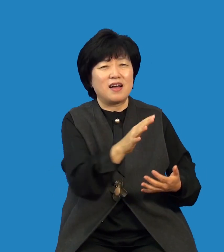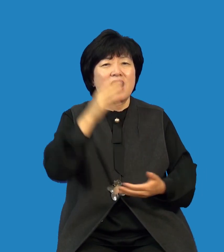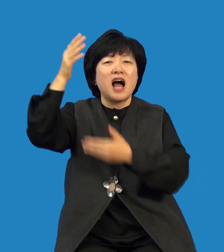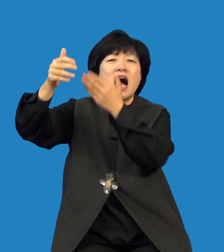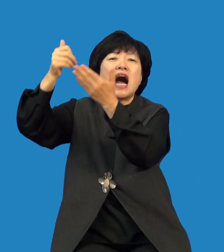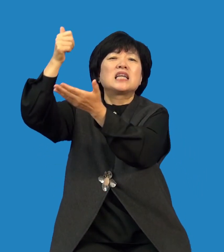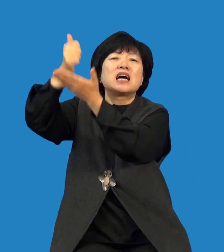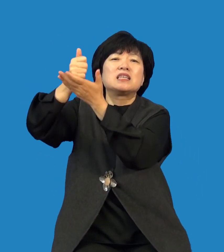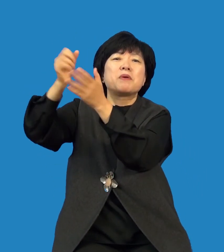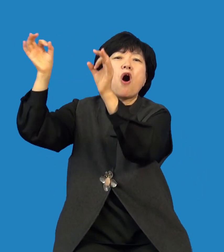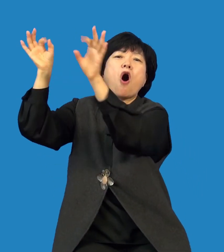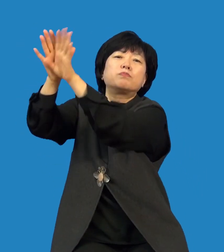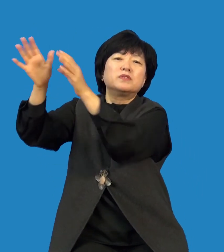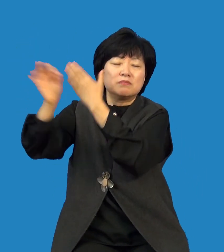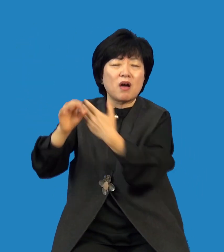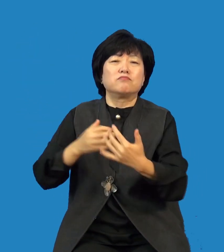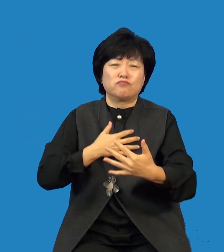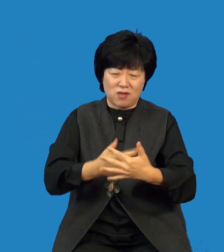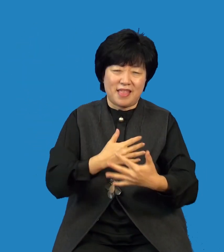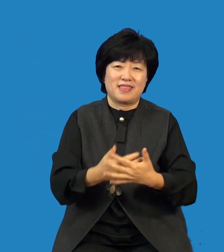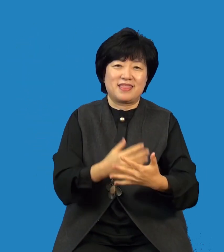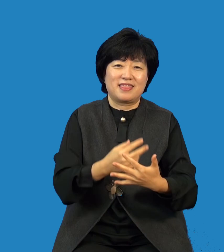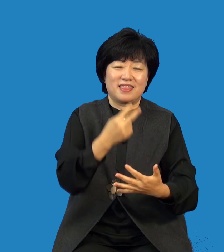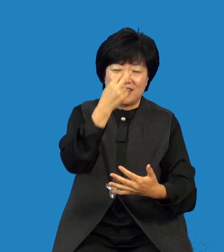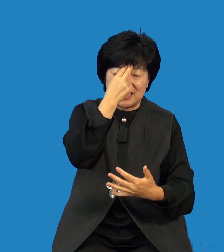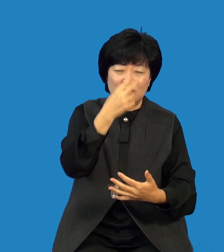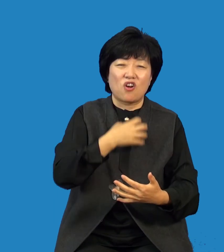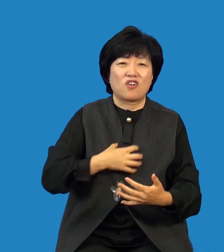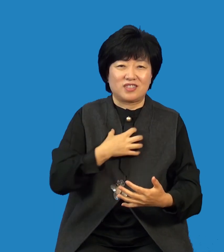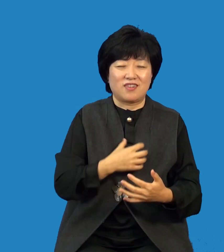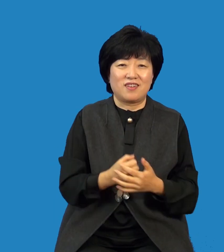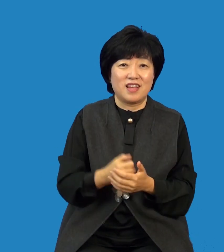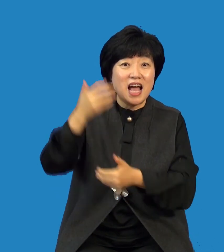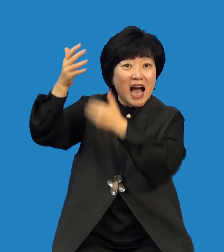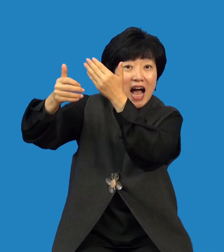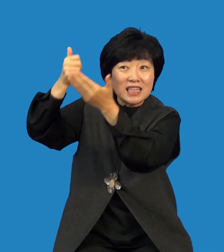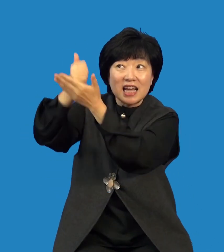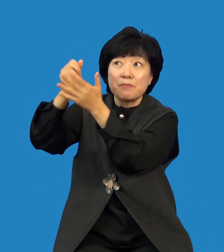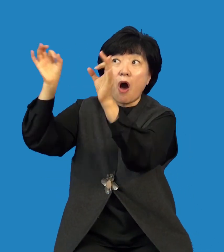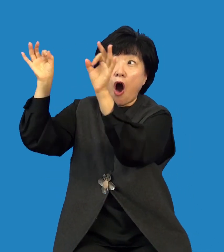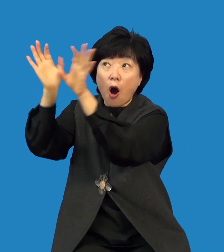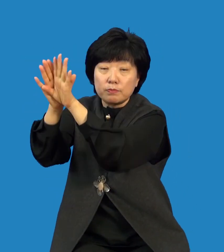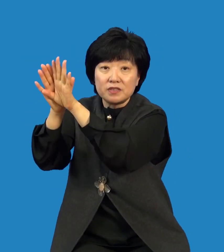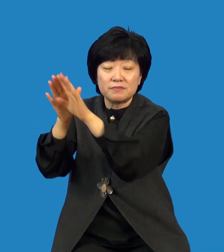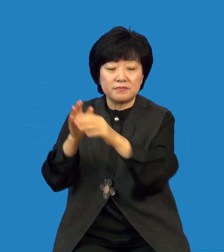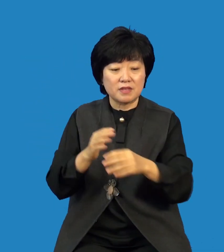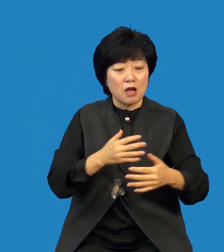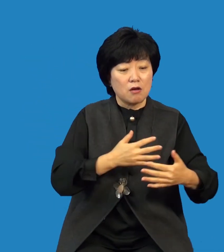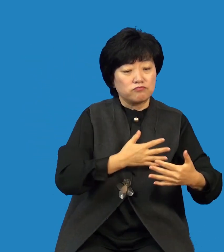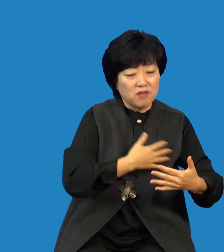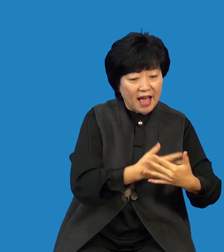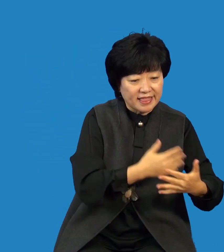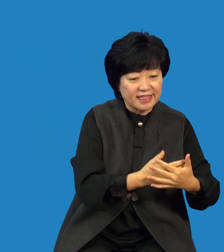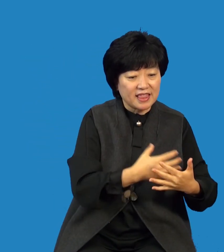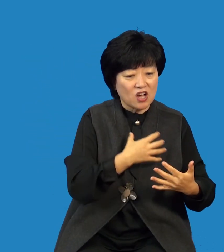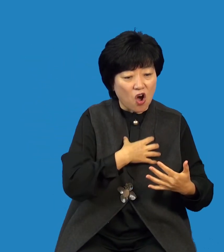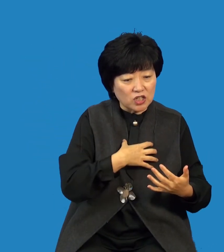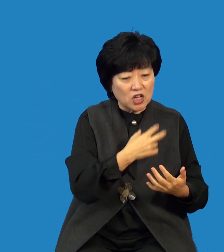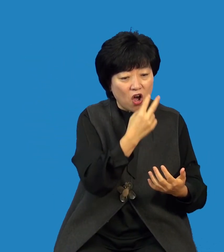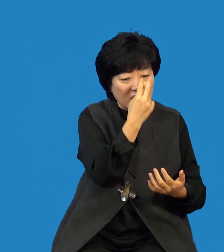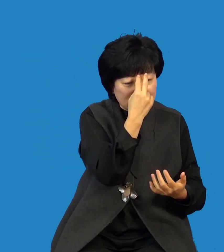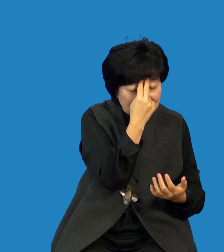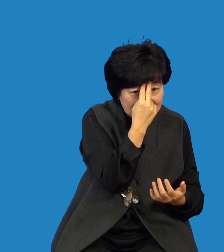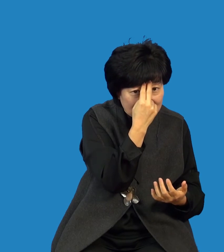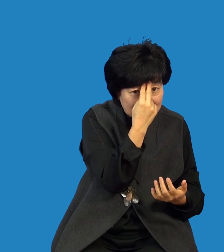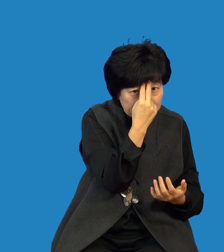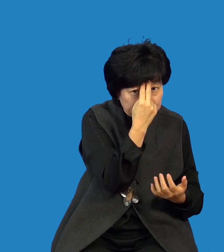제가 알아낸 게 있어요. 불안, 두려움, 근심이라고 하는 단어는 하나님이 없음이라고 하는 것과 동의어라는 거예요. 같은 말이라는 거야.